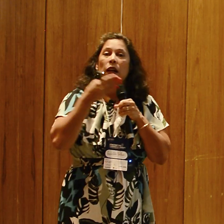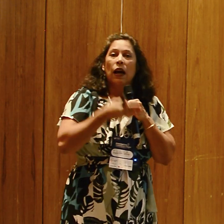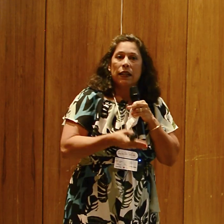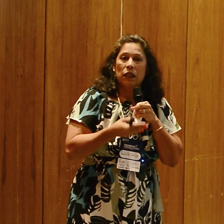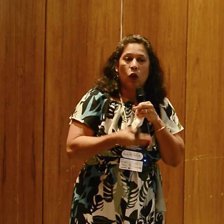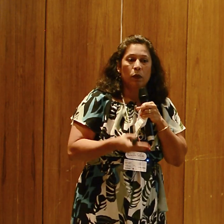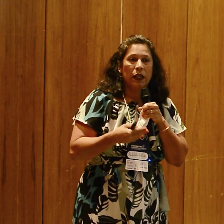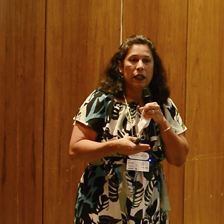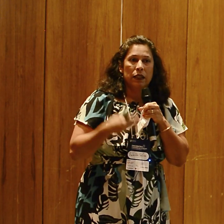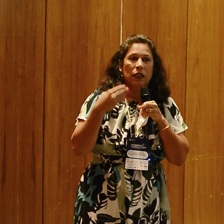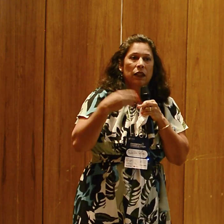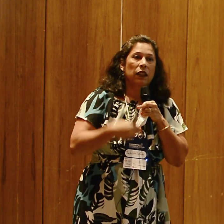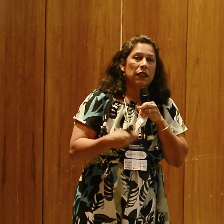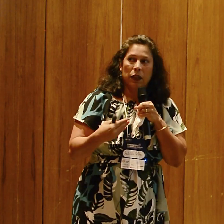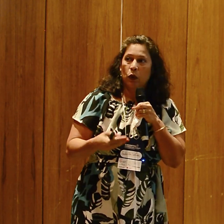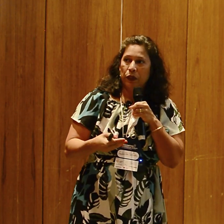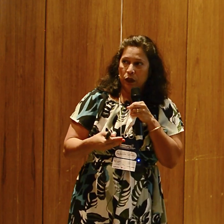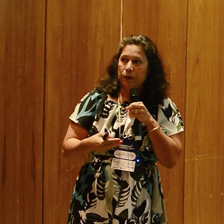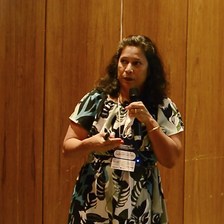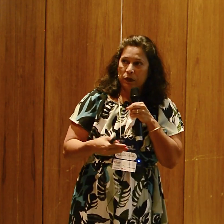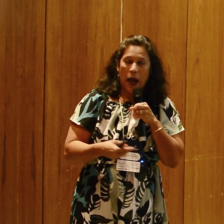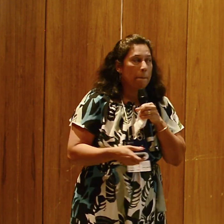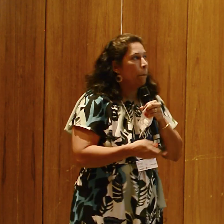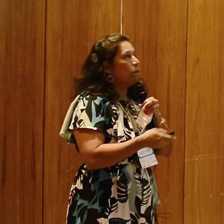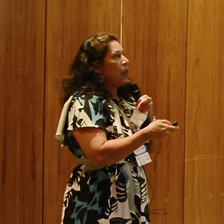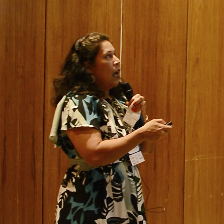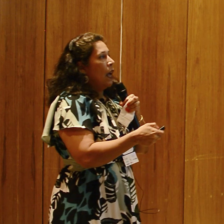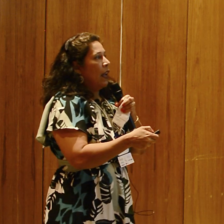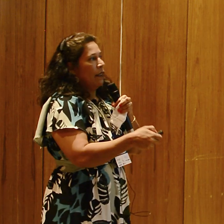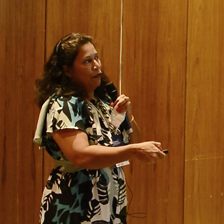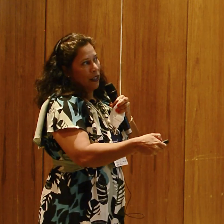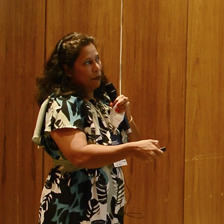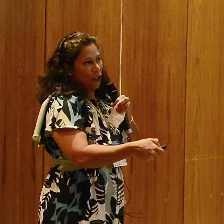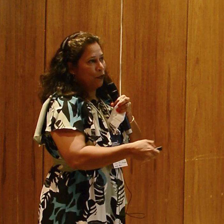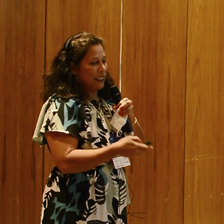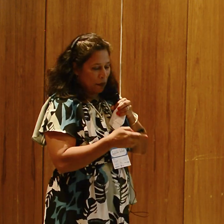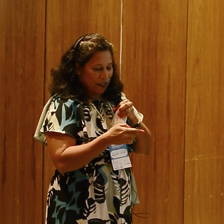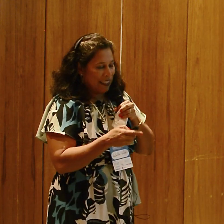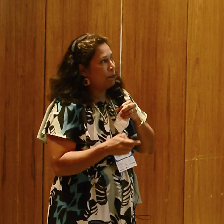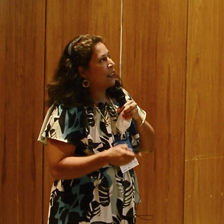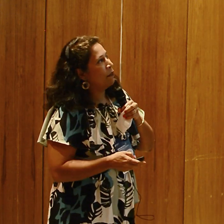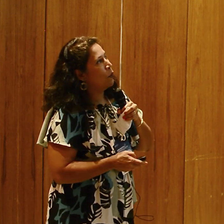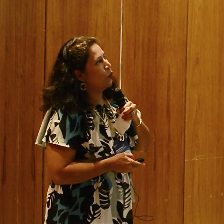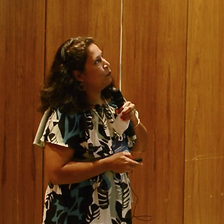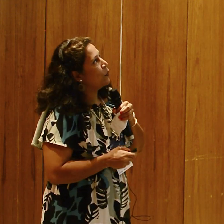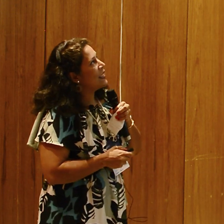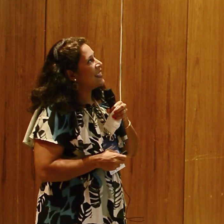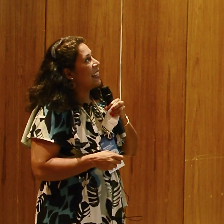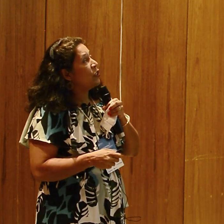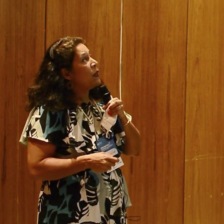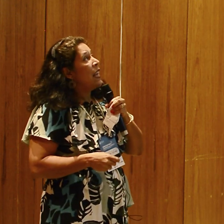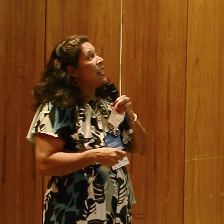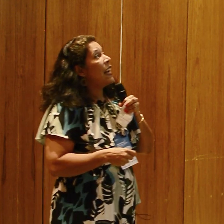responda, assim como uma criança que nasceu ouvindo, tá? Infelizmente não vai dar para ver aqui porque pulou